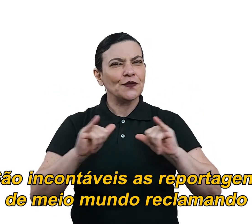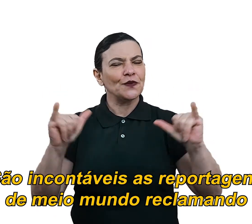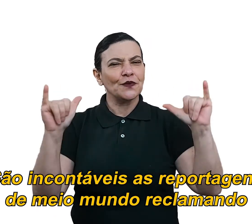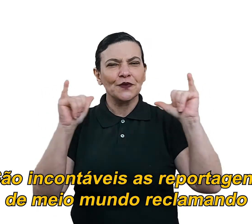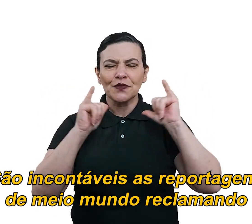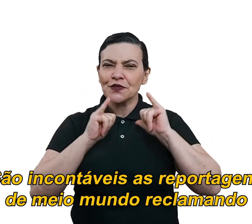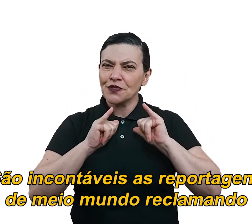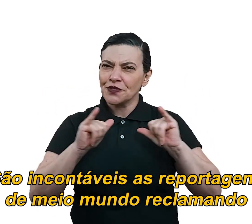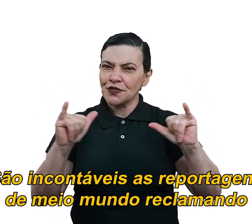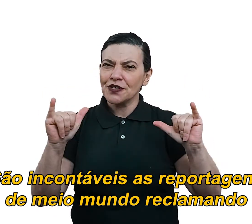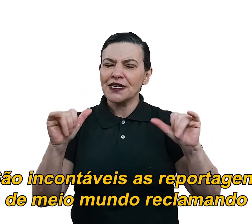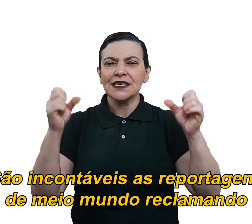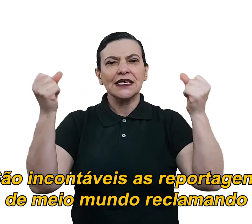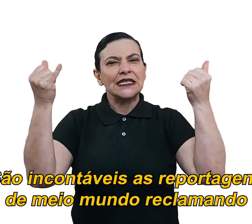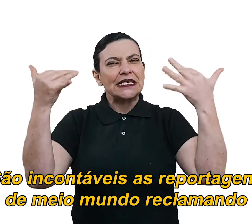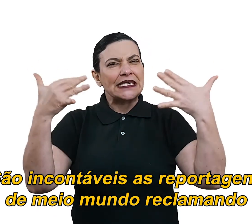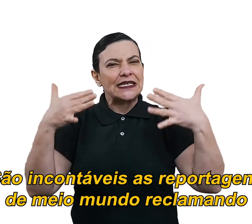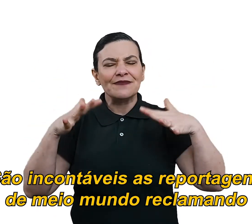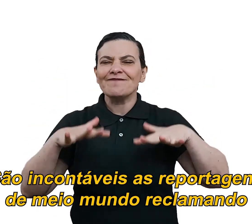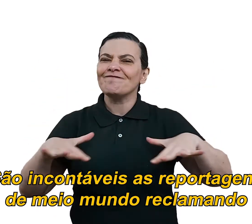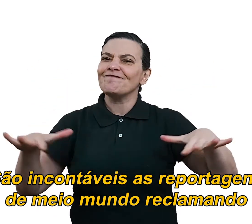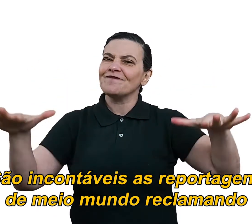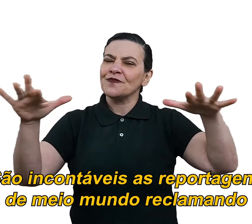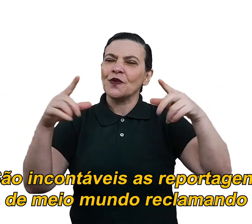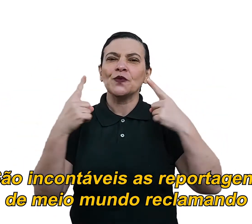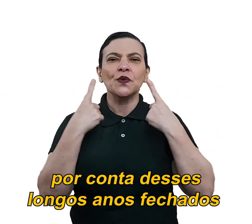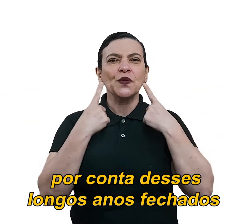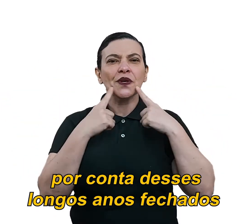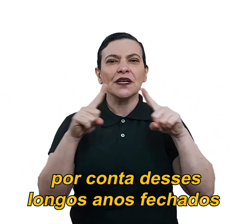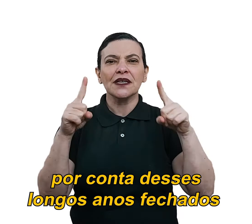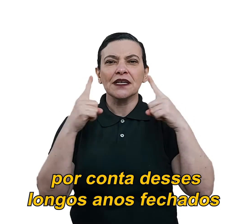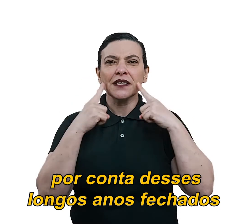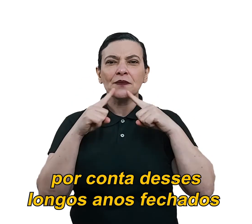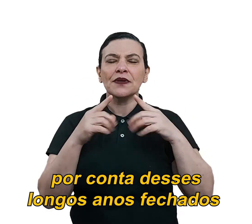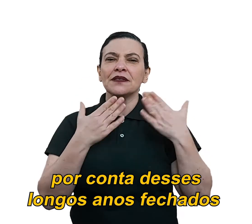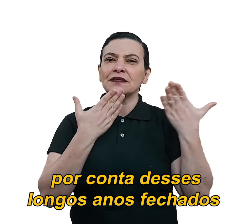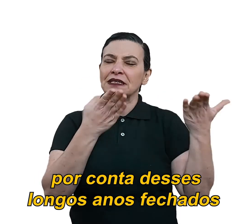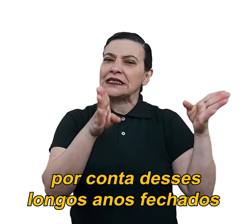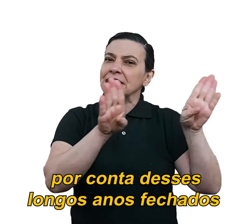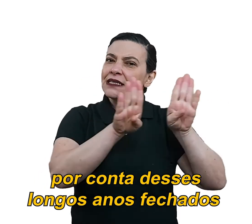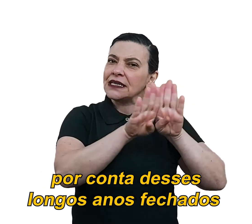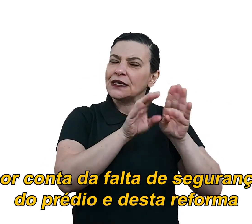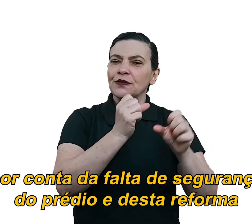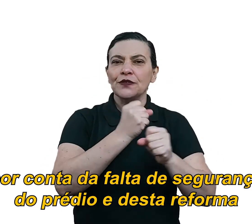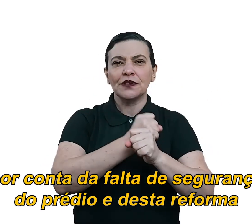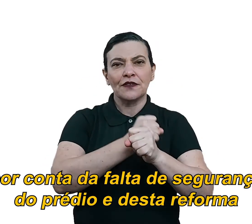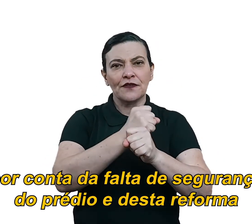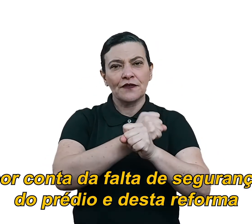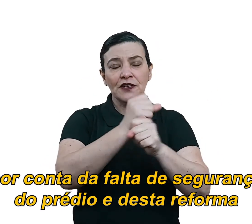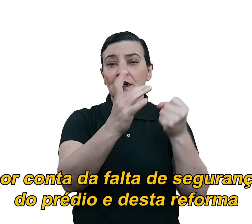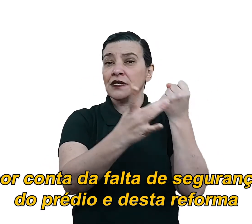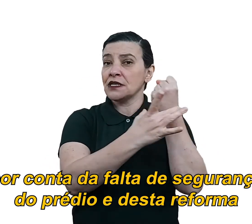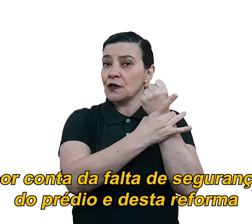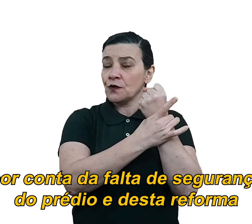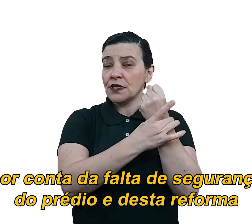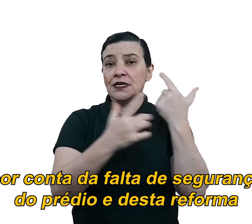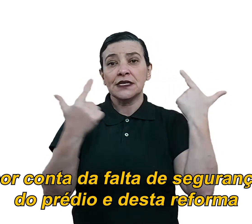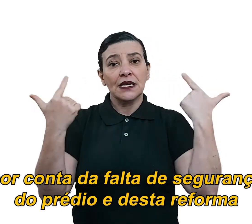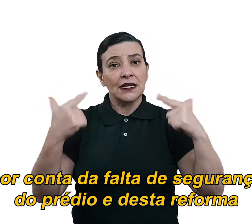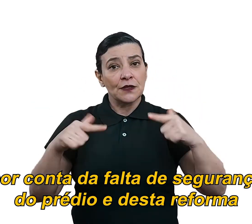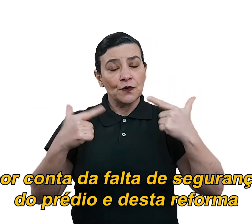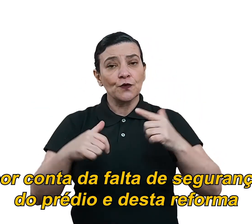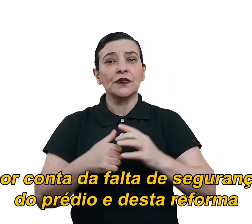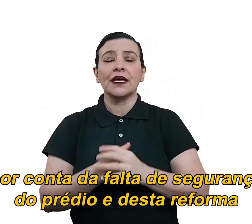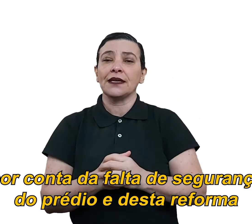as reportagens de meio mundo reclamando por conta desses longos anos fechados, por conta da falta de segurança do